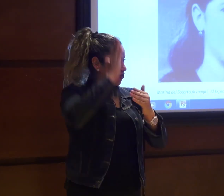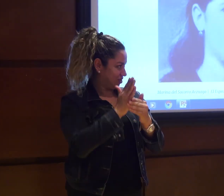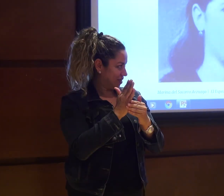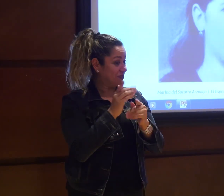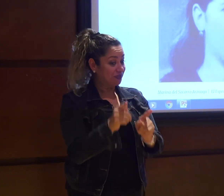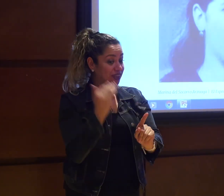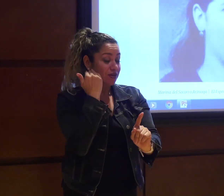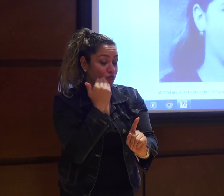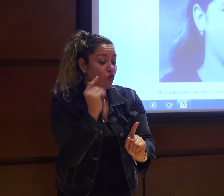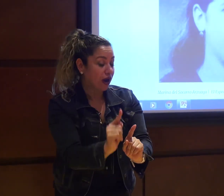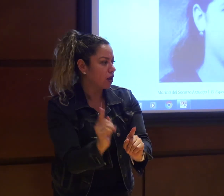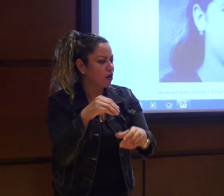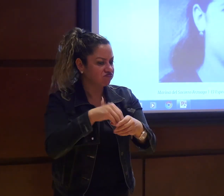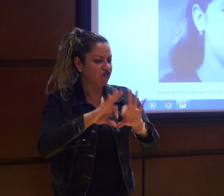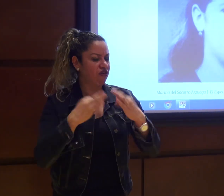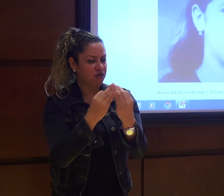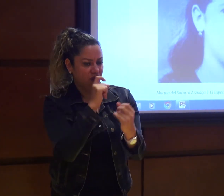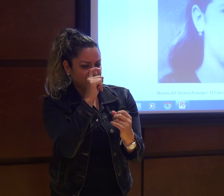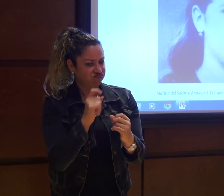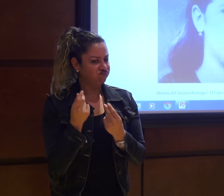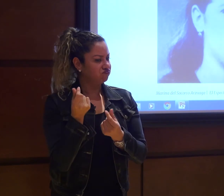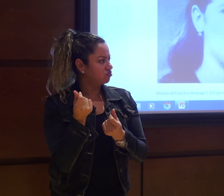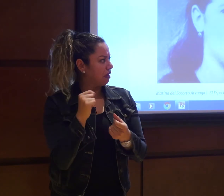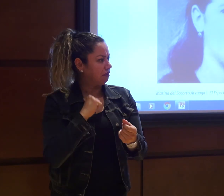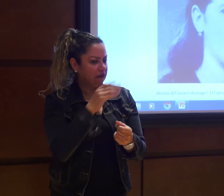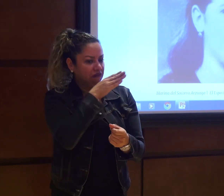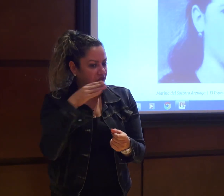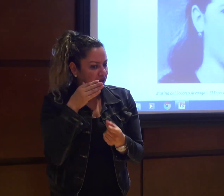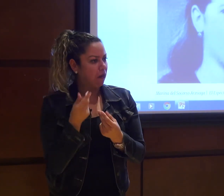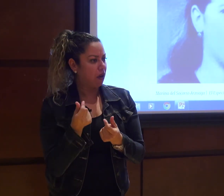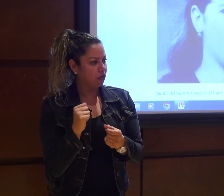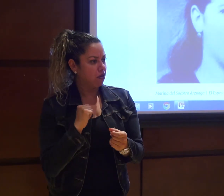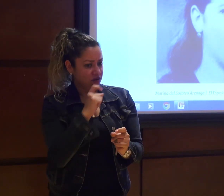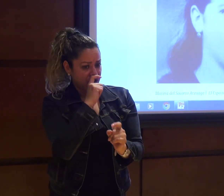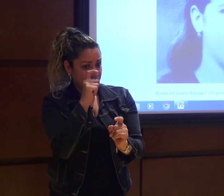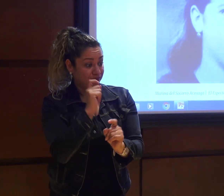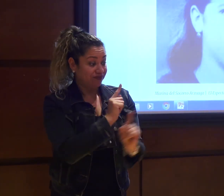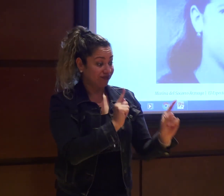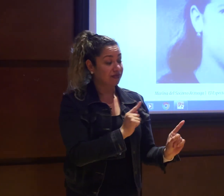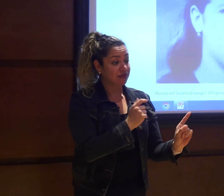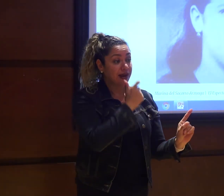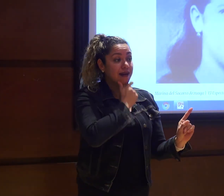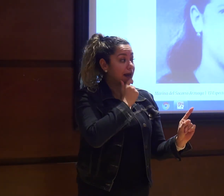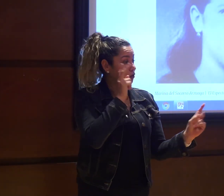pertenecía a una familia adinerada que tenía fincas. Y Leandro la conoció, pero pues ella lo despreció a